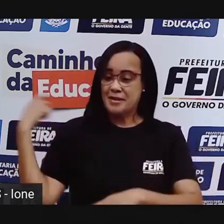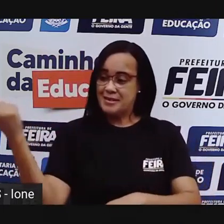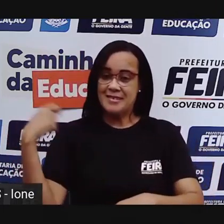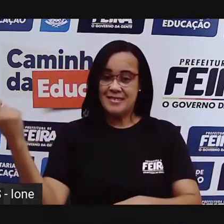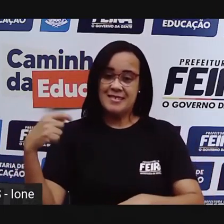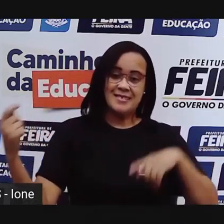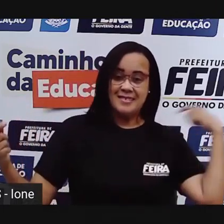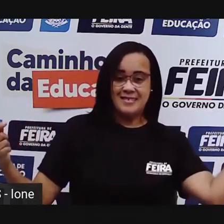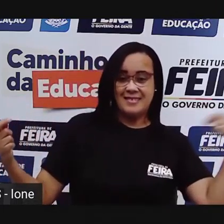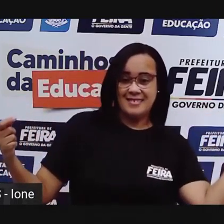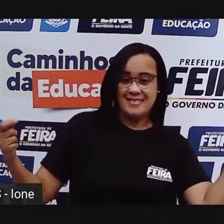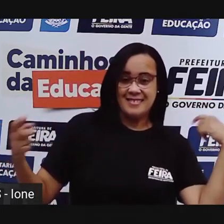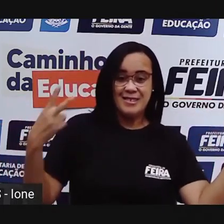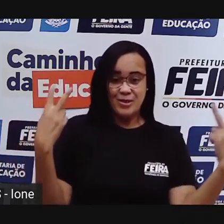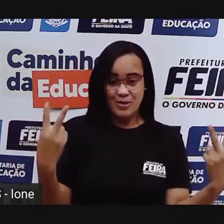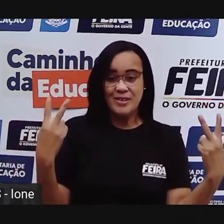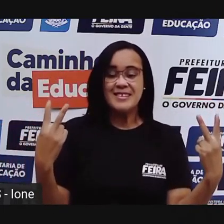meninada.